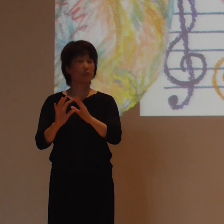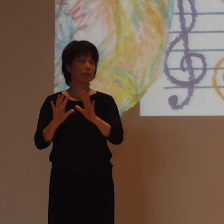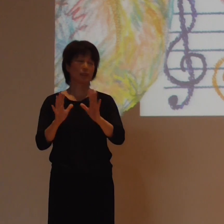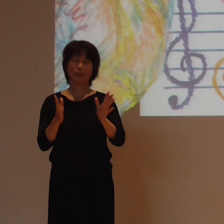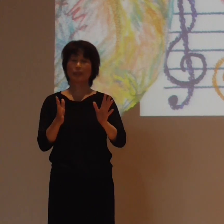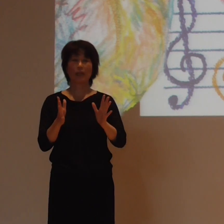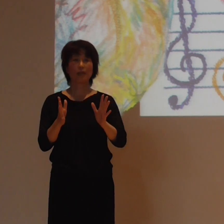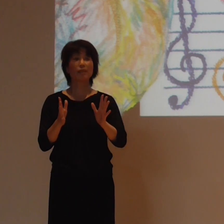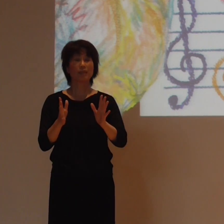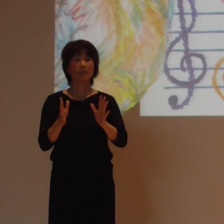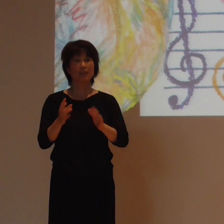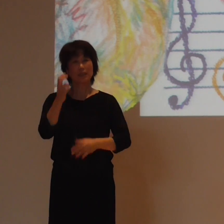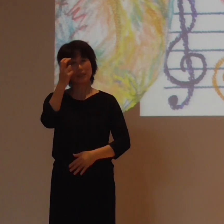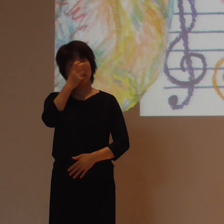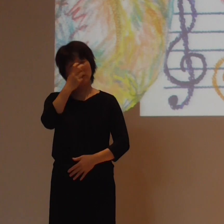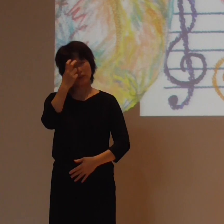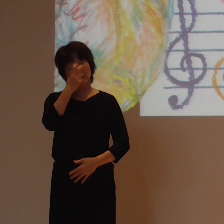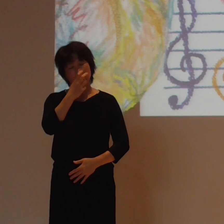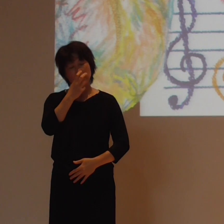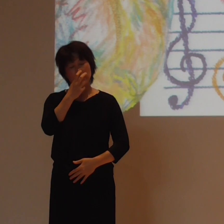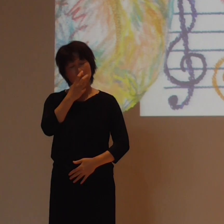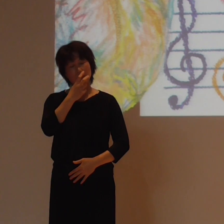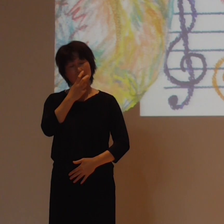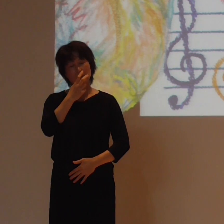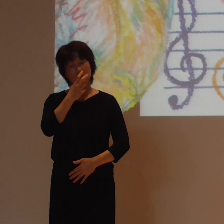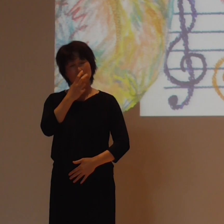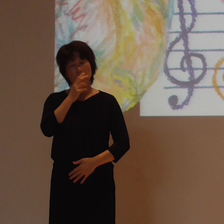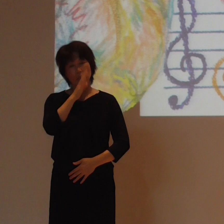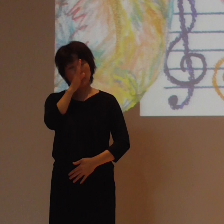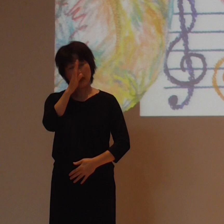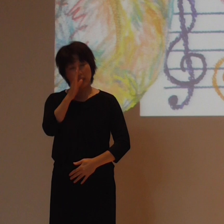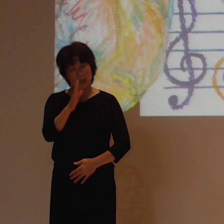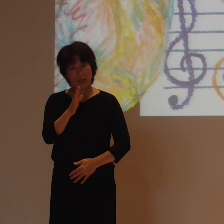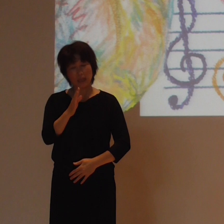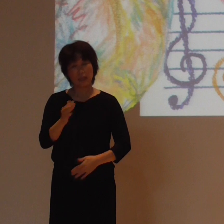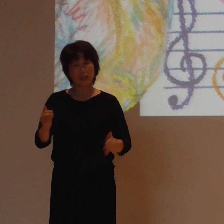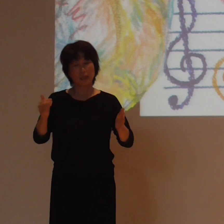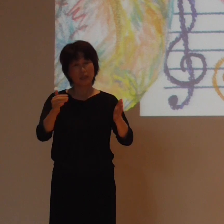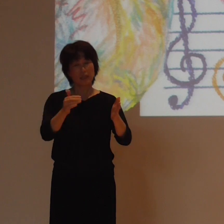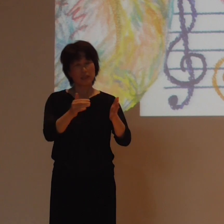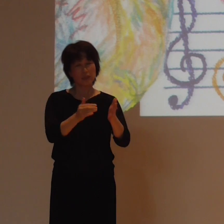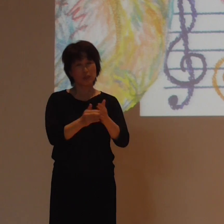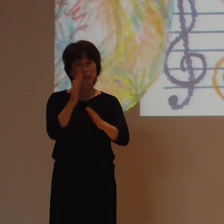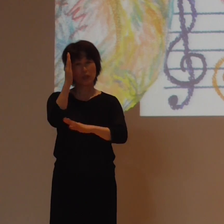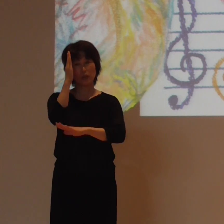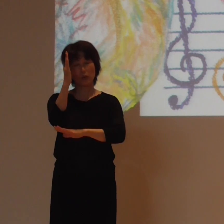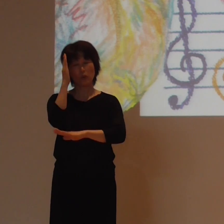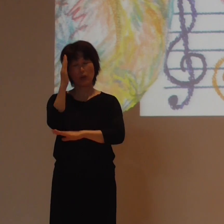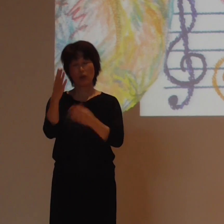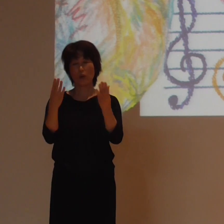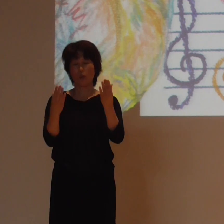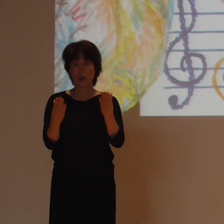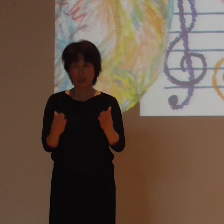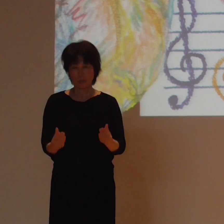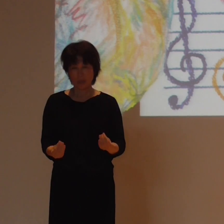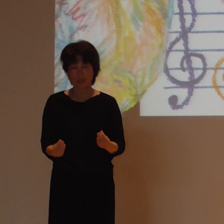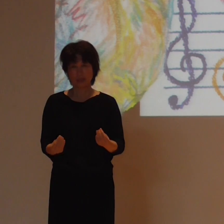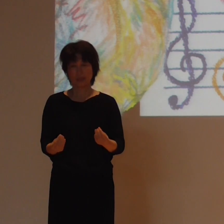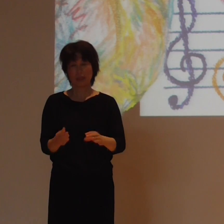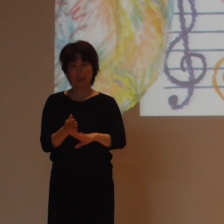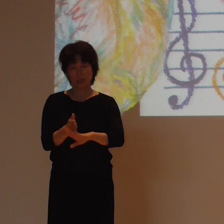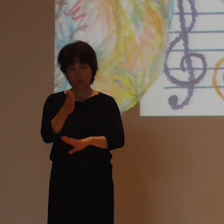なことを確認し合いながら私の市長講演をこれで終わりにいたします。どうもご清聴ありがとうございました